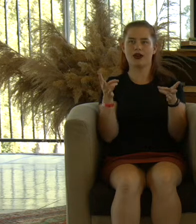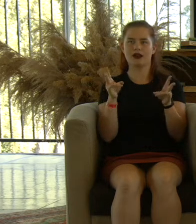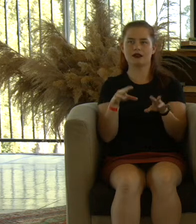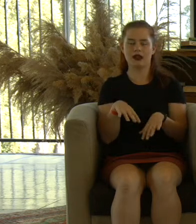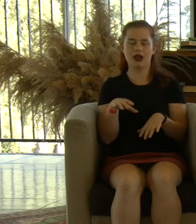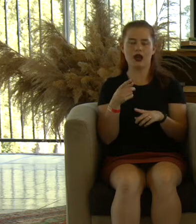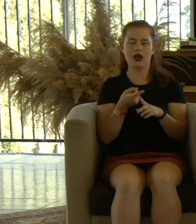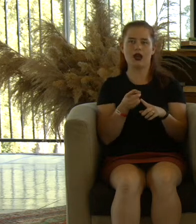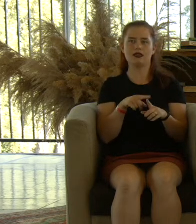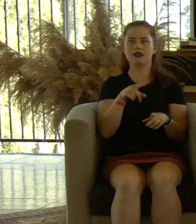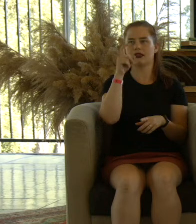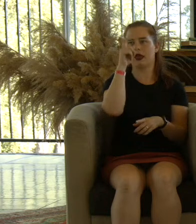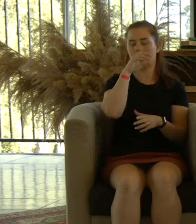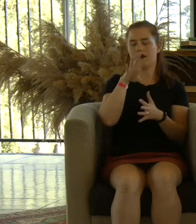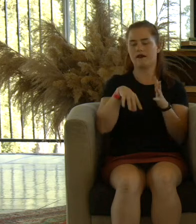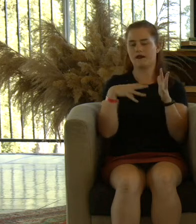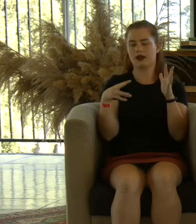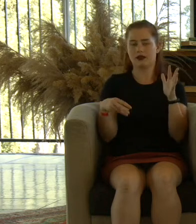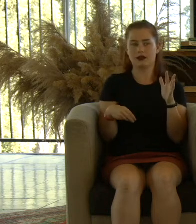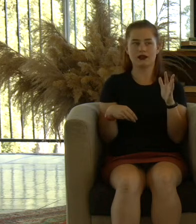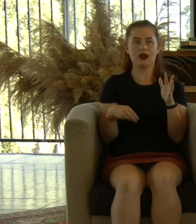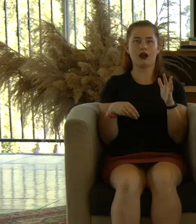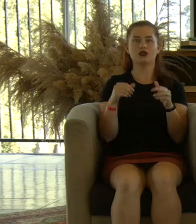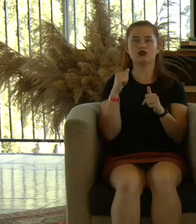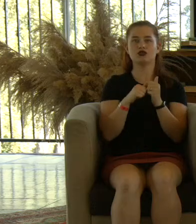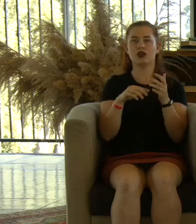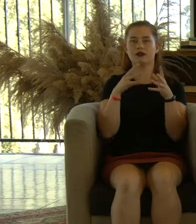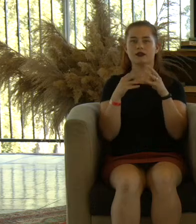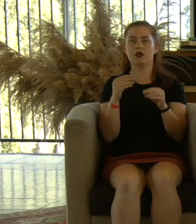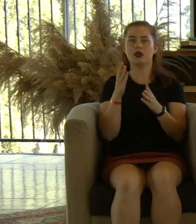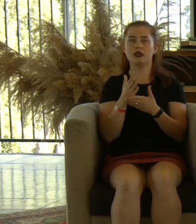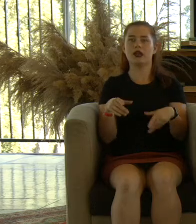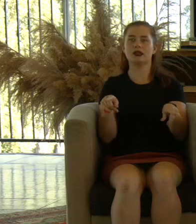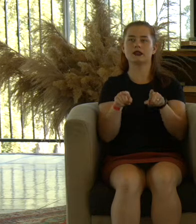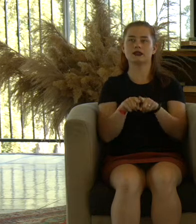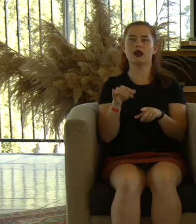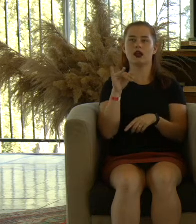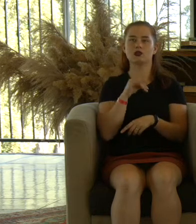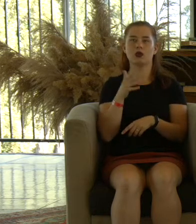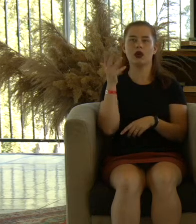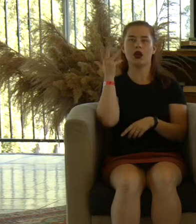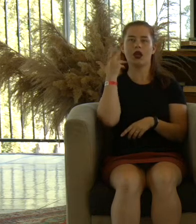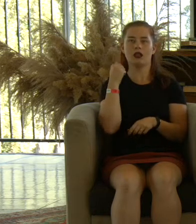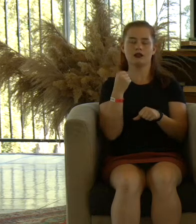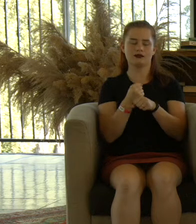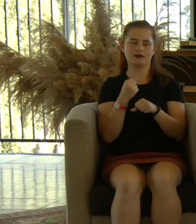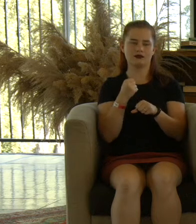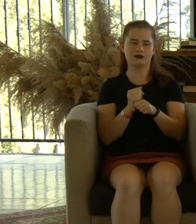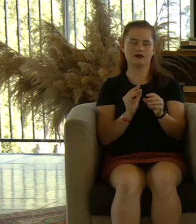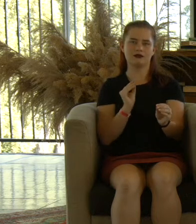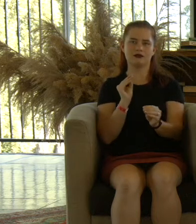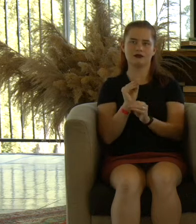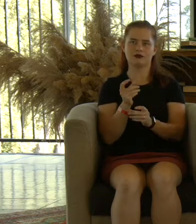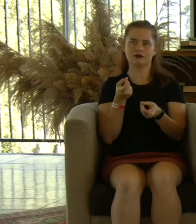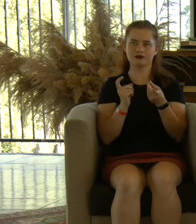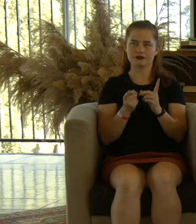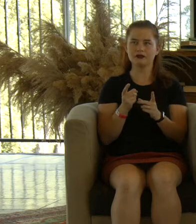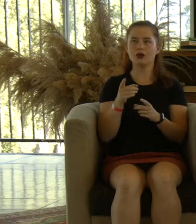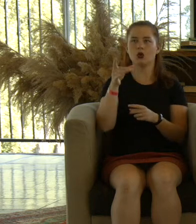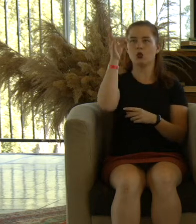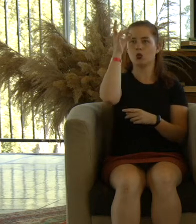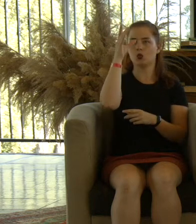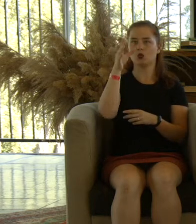забродило в винограде. Не фанки, чаще классическая история – это когда мы задали культурные дрожжи. Но в натуральных, еще раз, культурные дрожжи